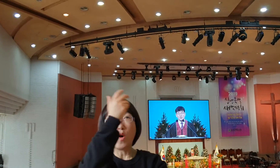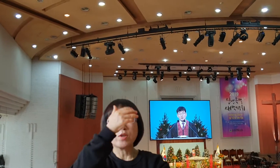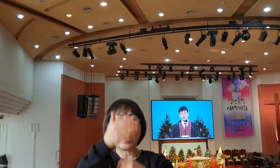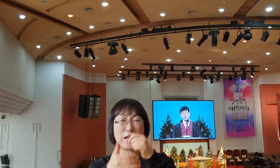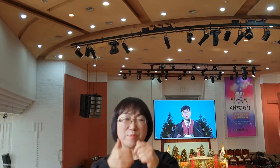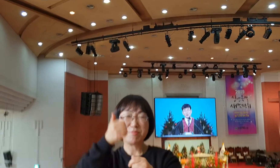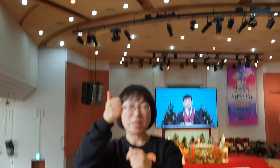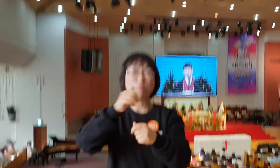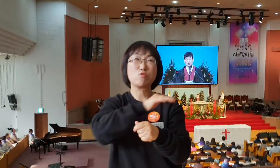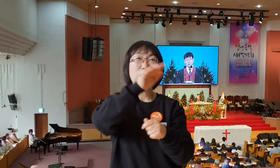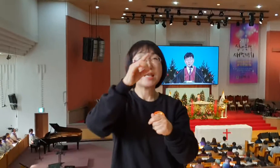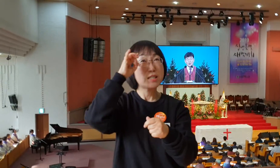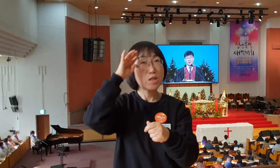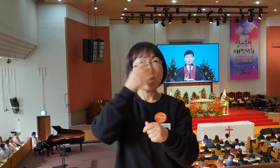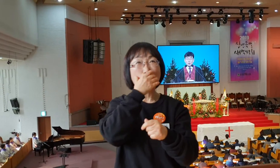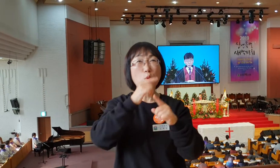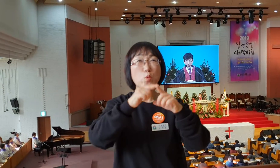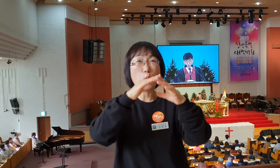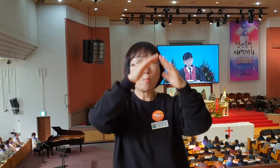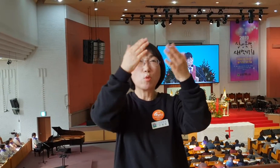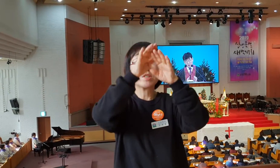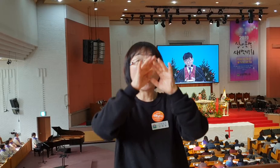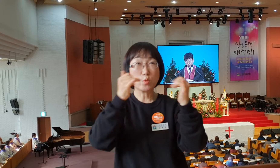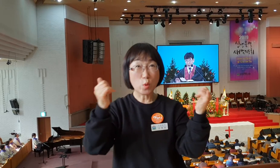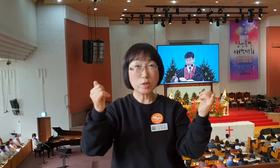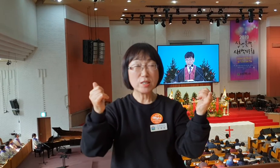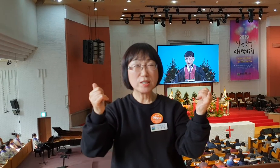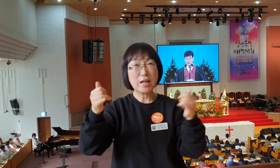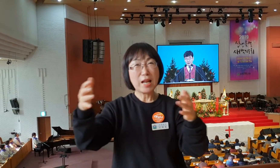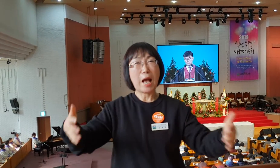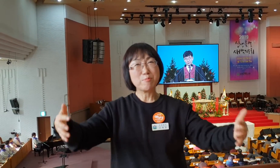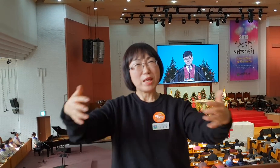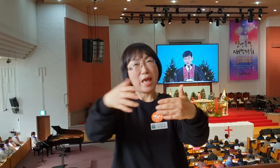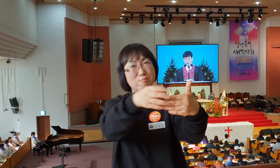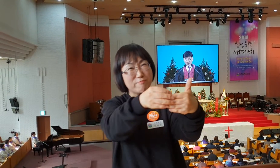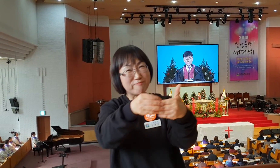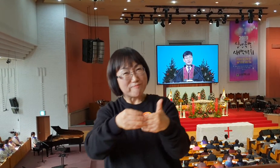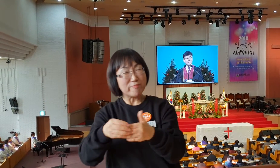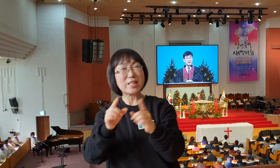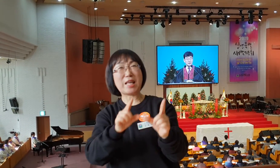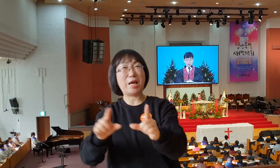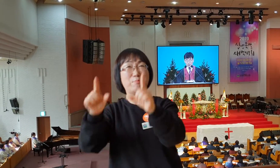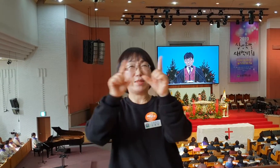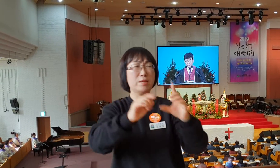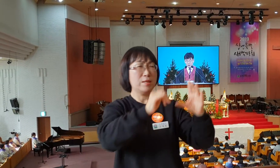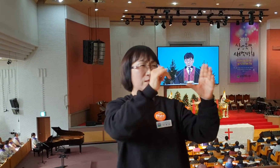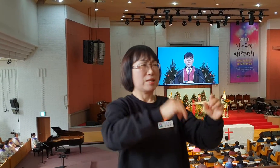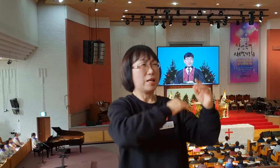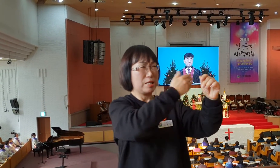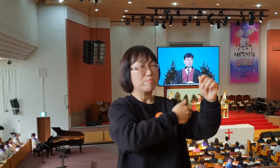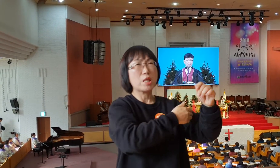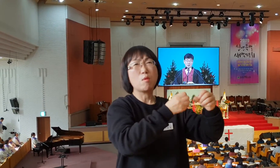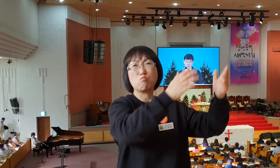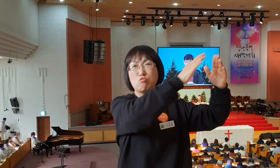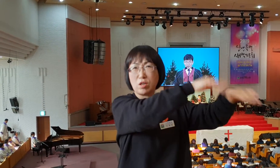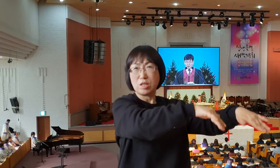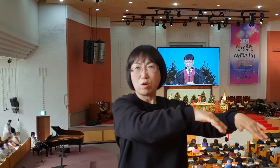하나님께서 우리 인천수복음교회와 모든 성도들을 몰아가는 삶이에요 여기에 세상의 세력은 무너집니다